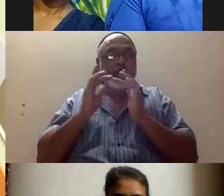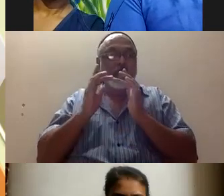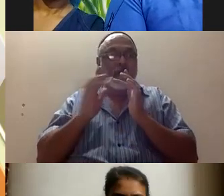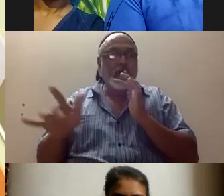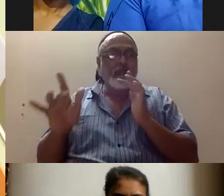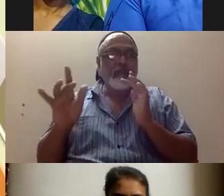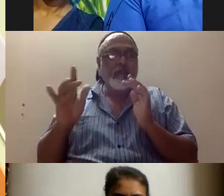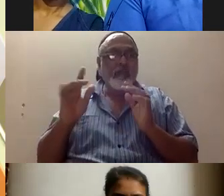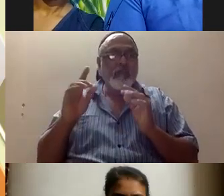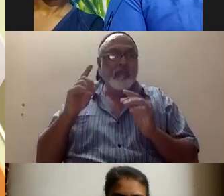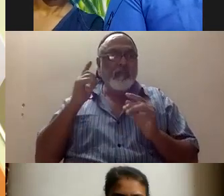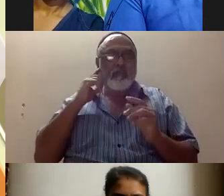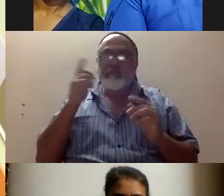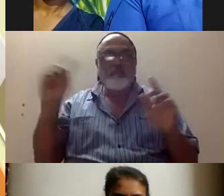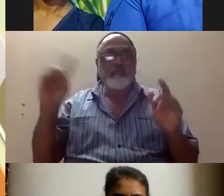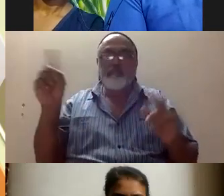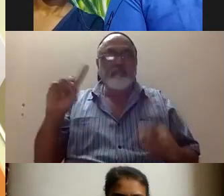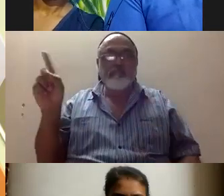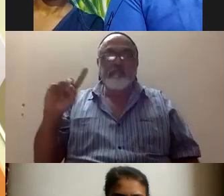is my voice